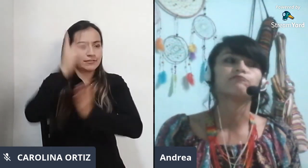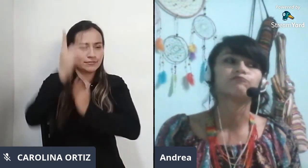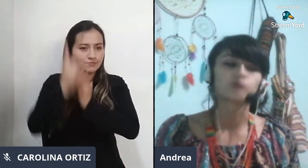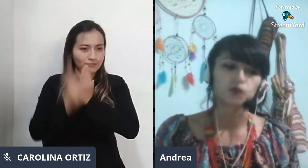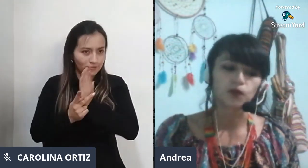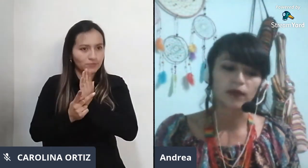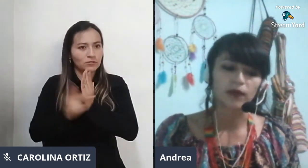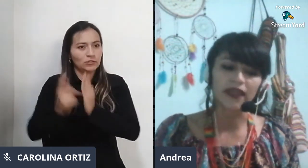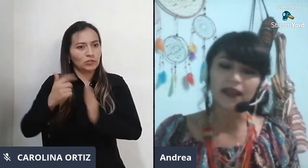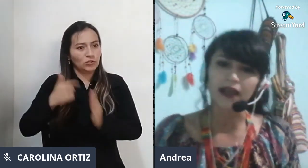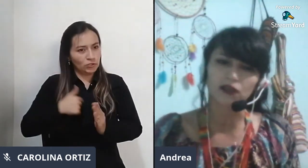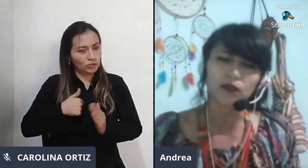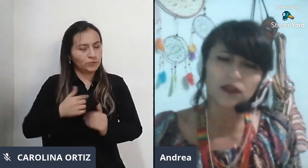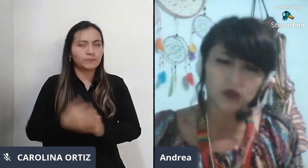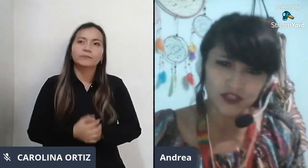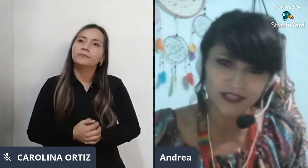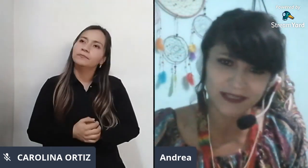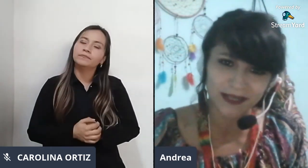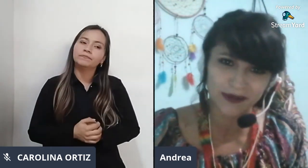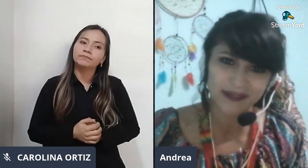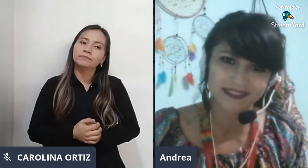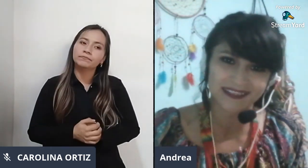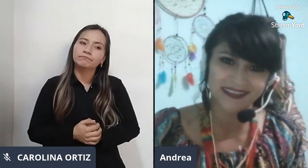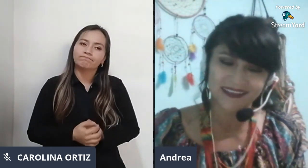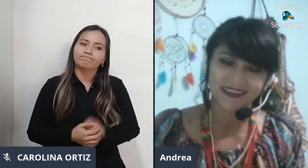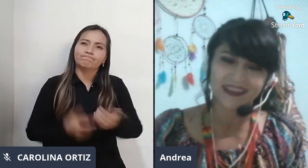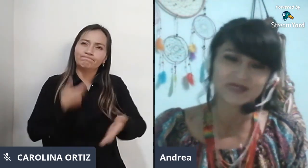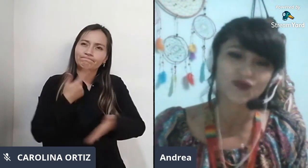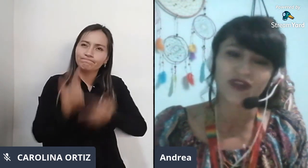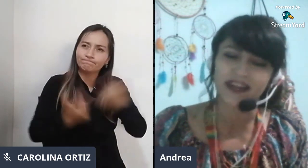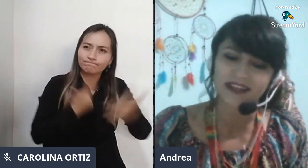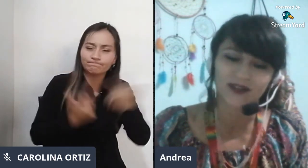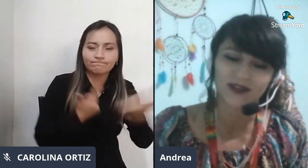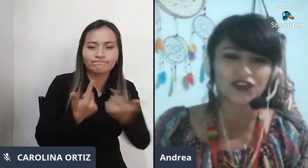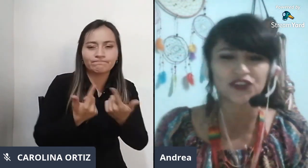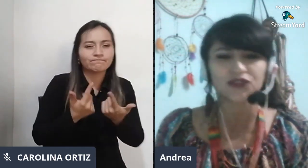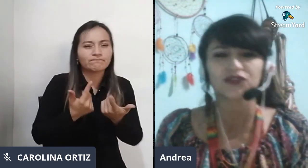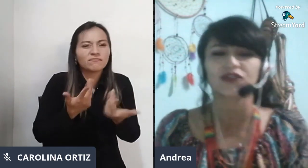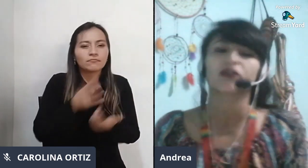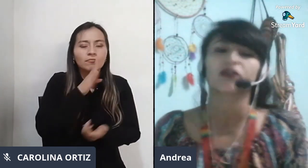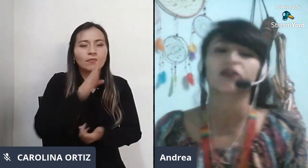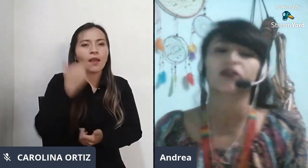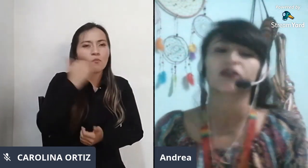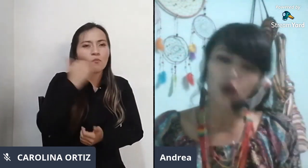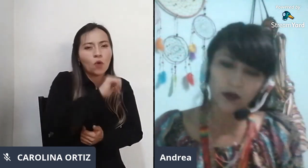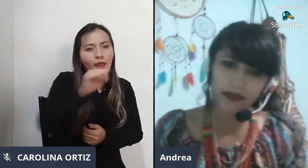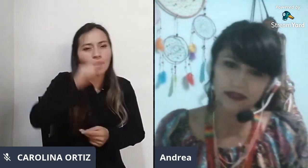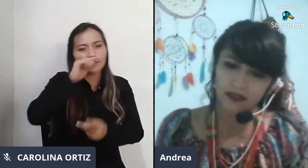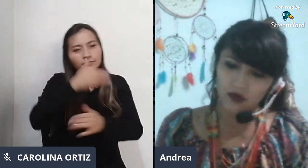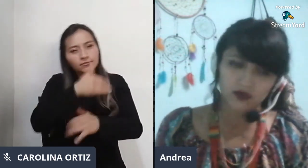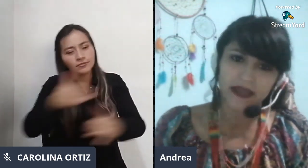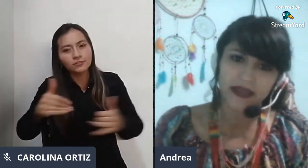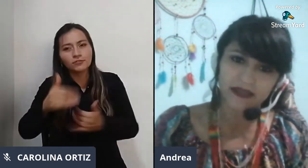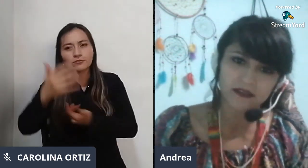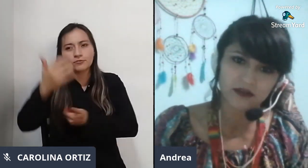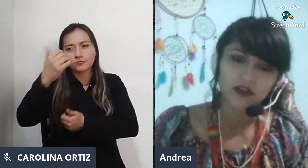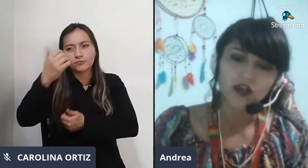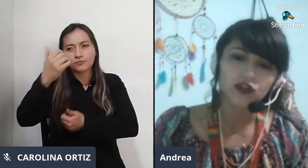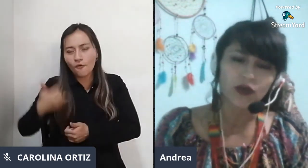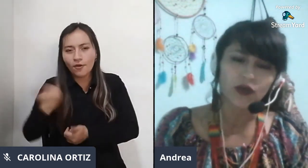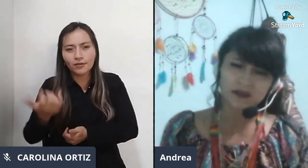Encarno mis luchas a través de las mujeres, los niños, los jóvenes, los maestros, todas las